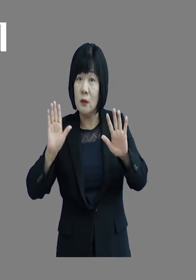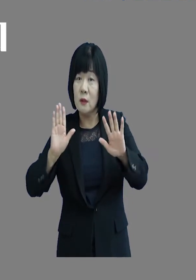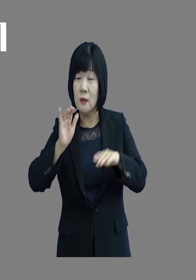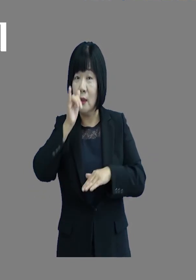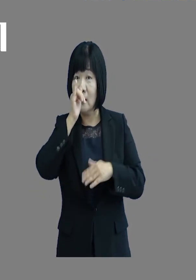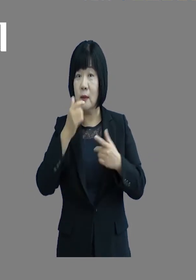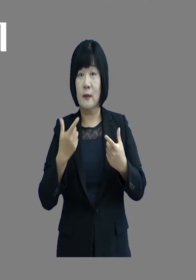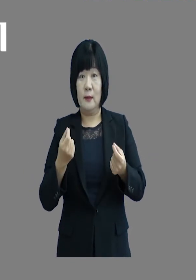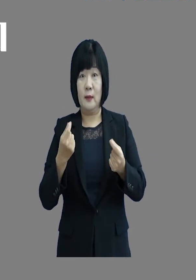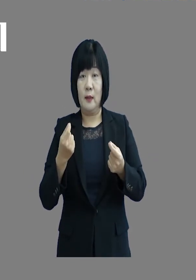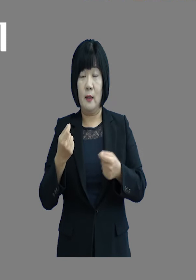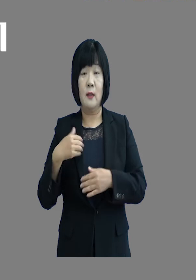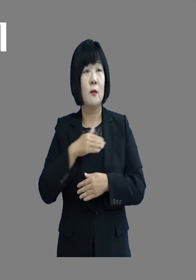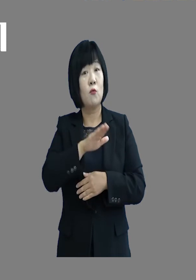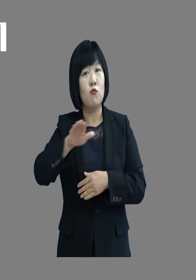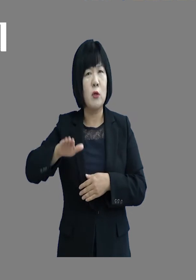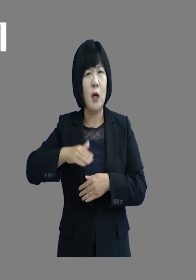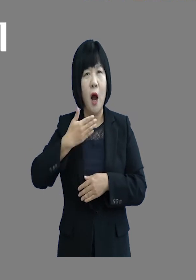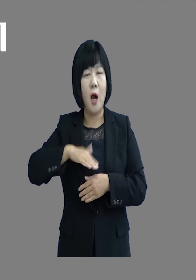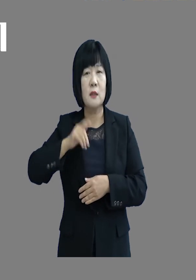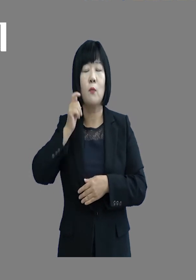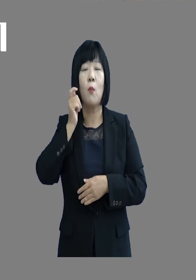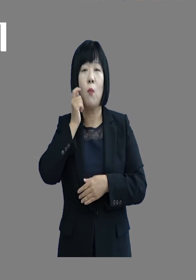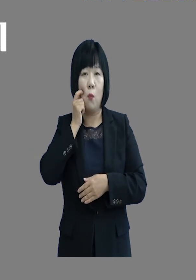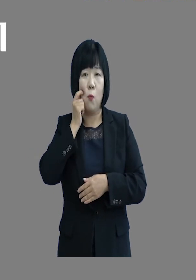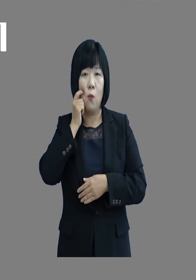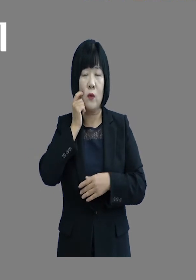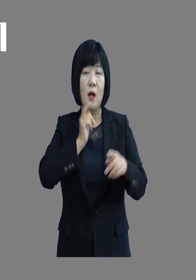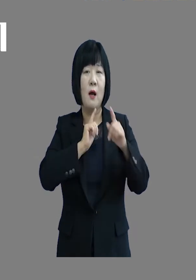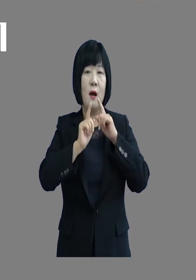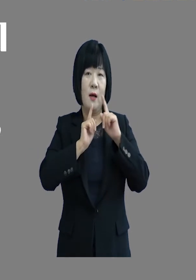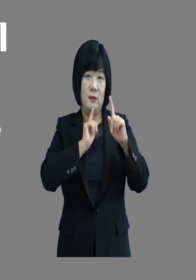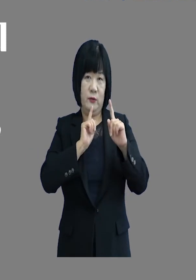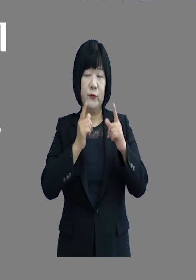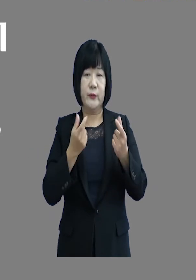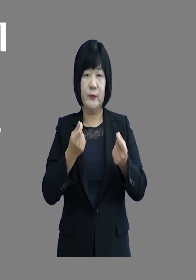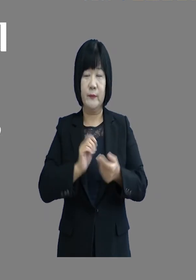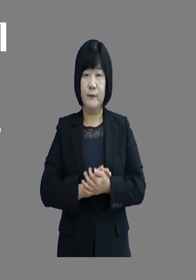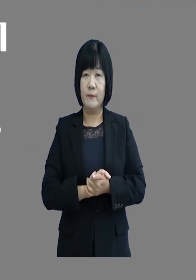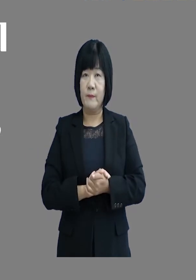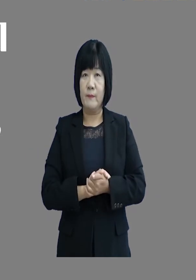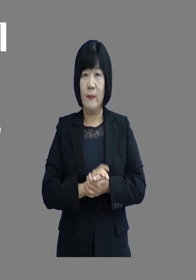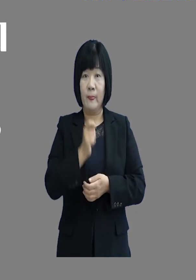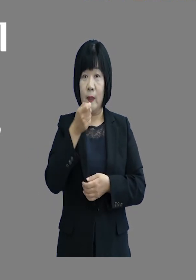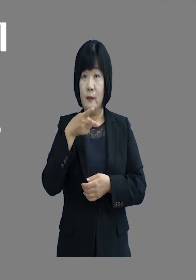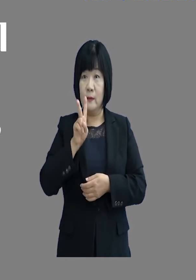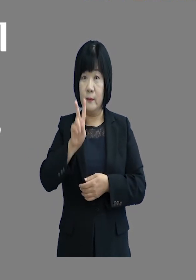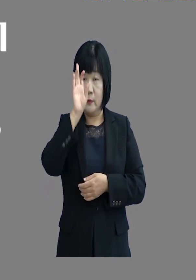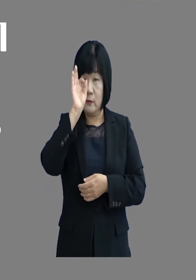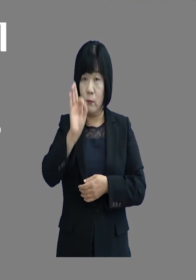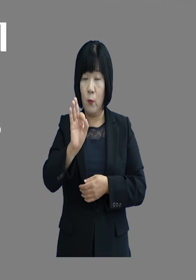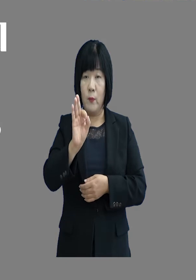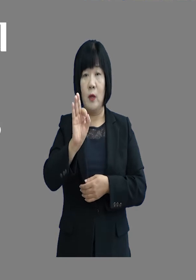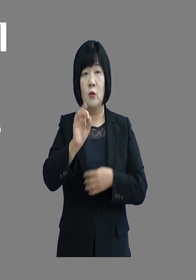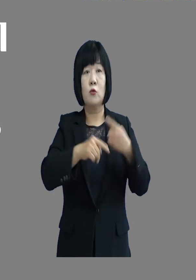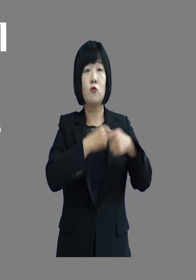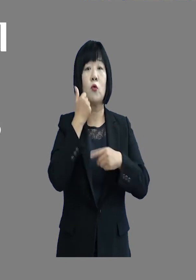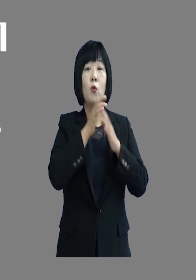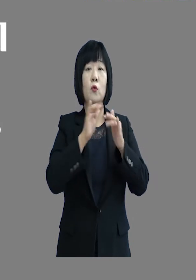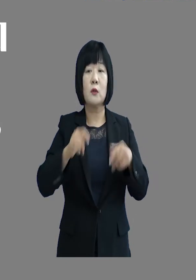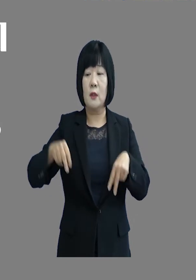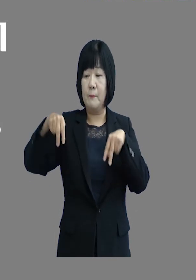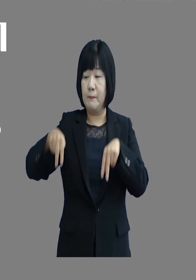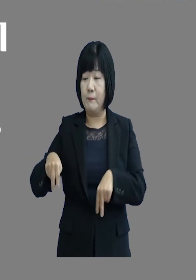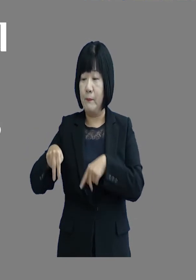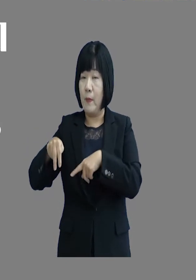이런데 우리가 알 수 있는 그거는 언어는 아닌 것 같더라고요. 이제 TV에서 수어 통역사들이